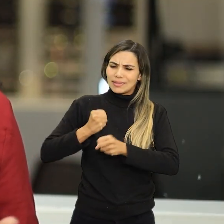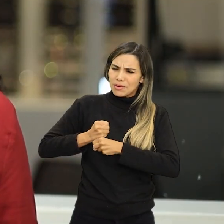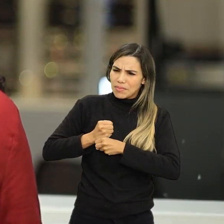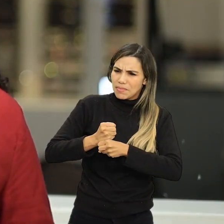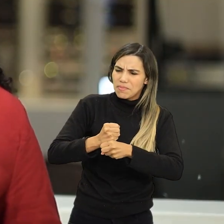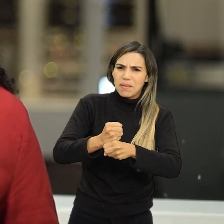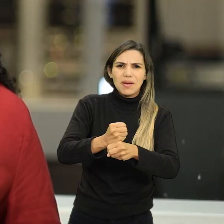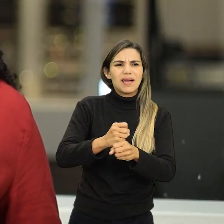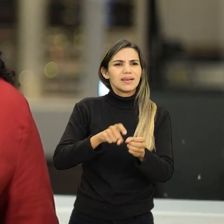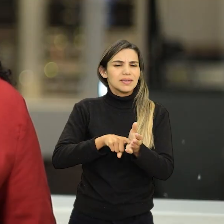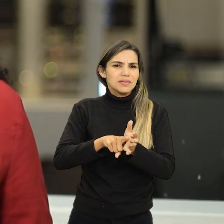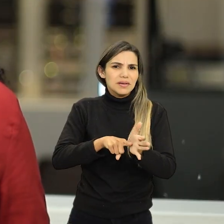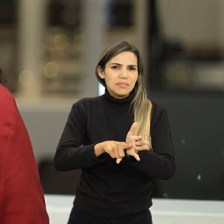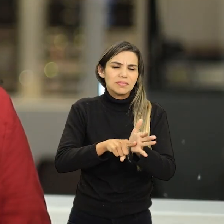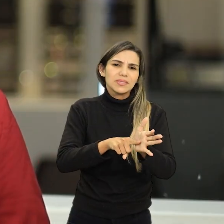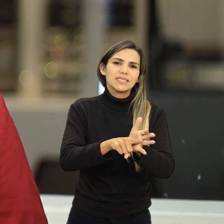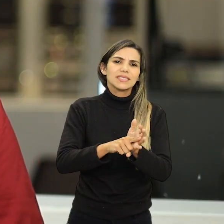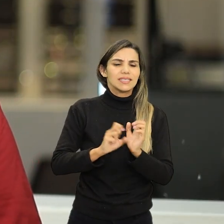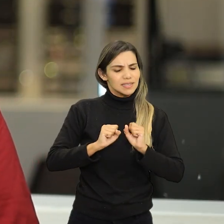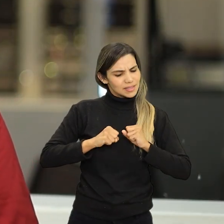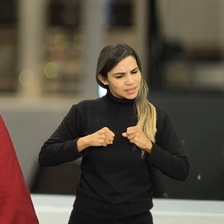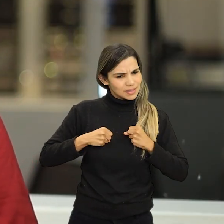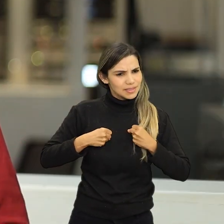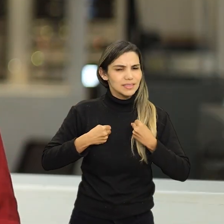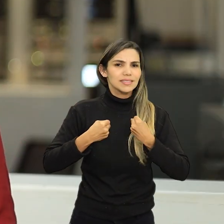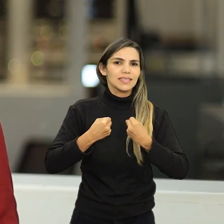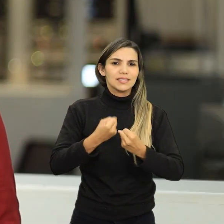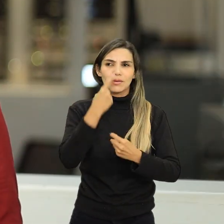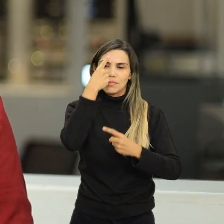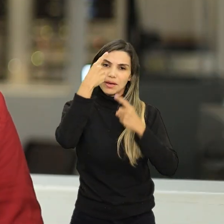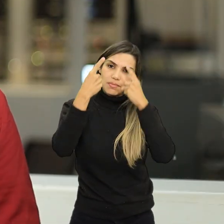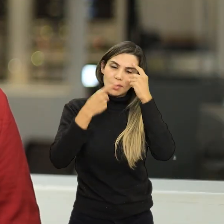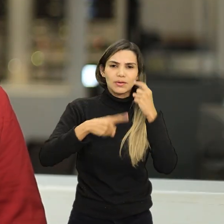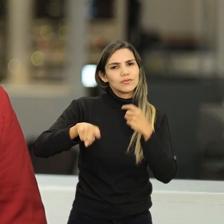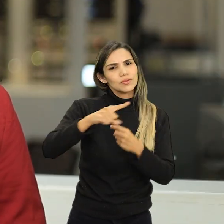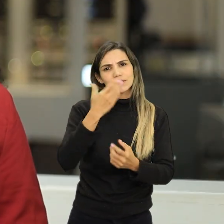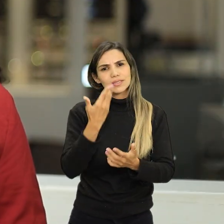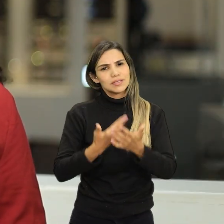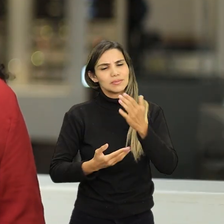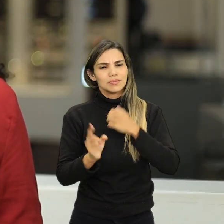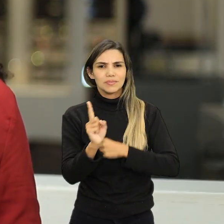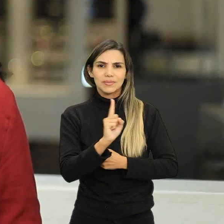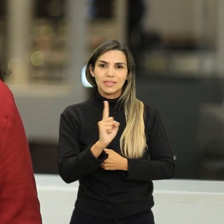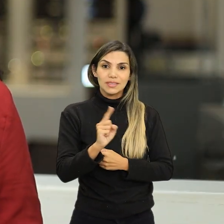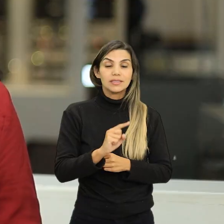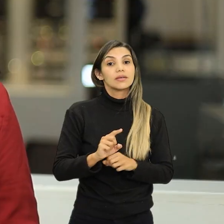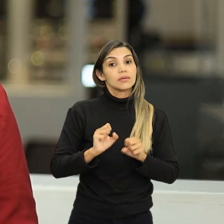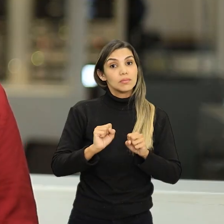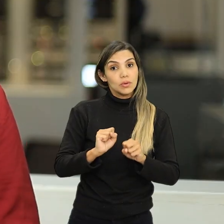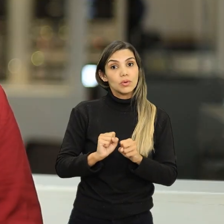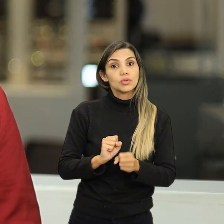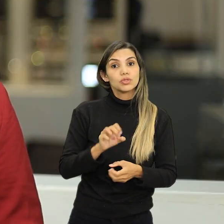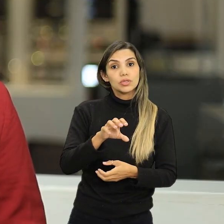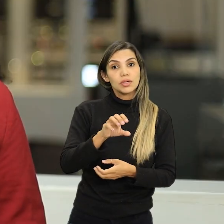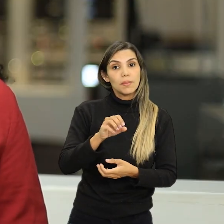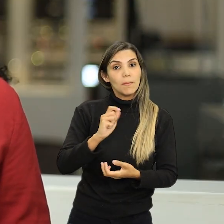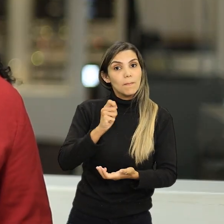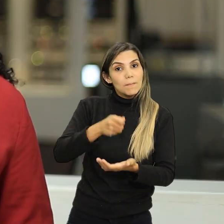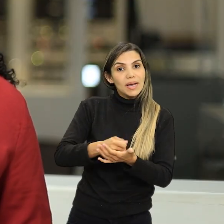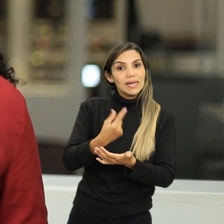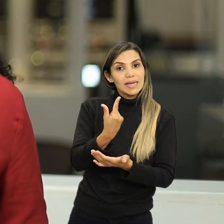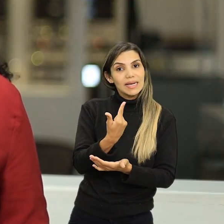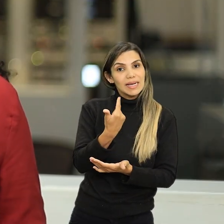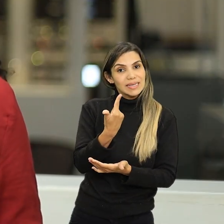pesquisa, criatividade e dedicação artística. Não perca essa experiência única e os ingressos estão no valor de R$